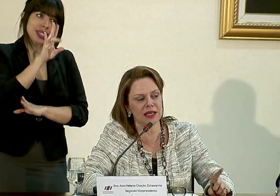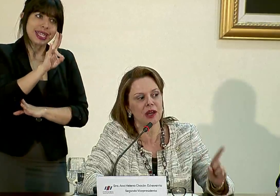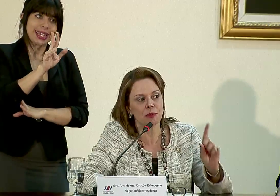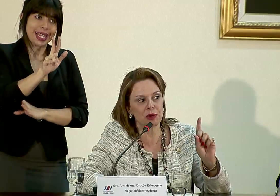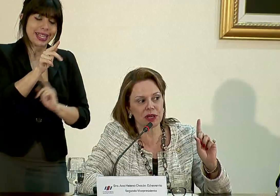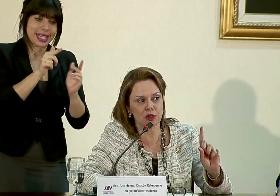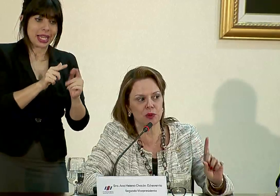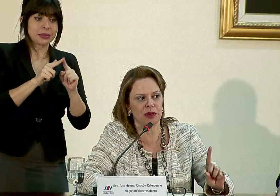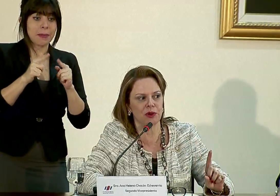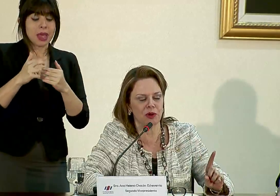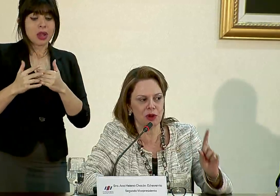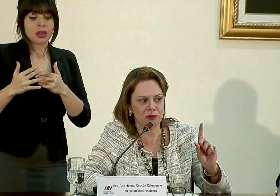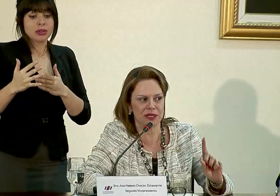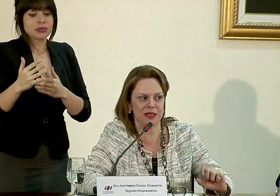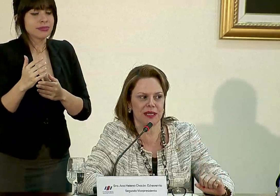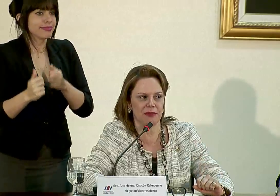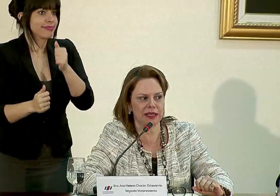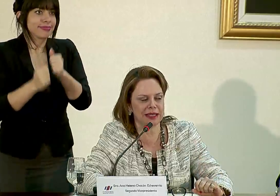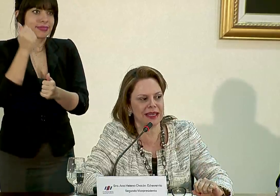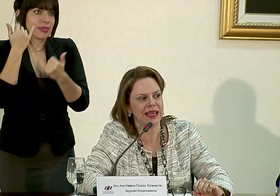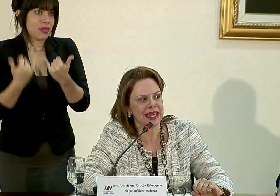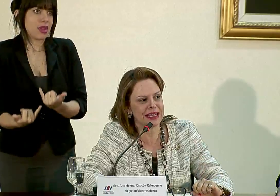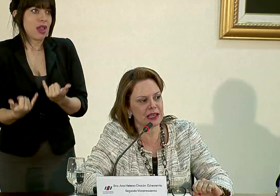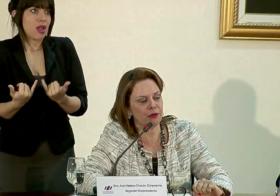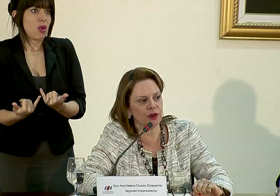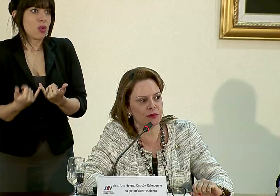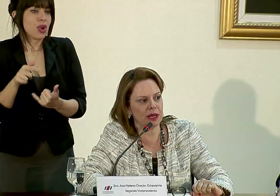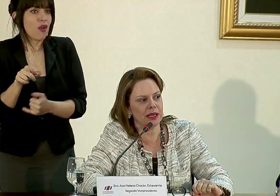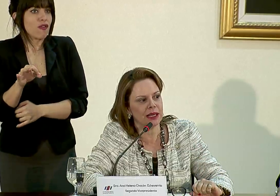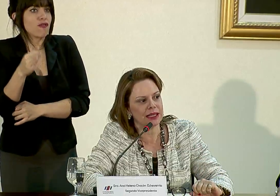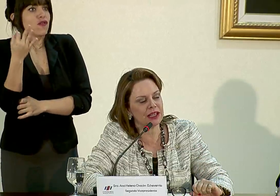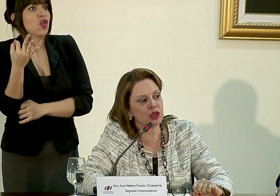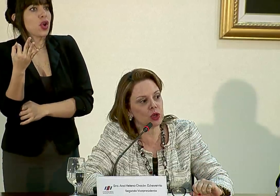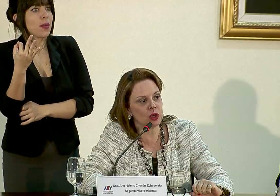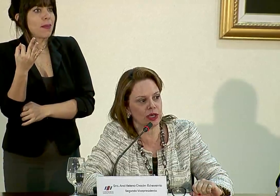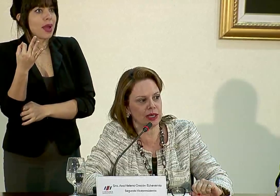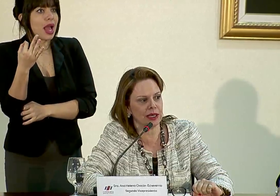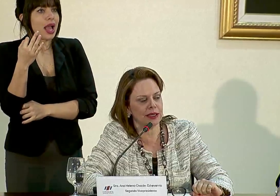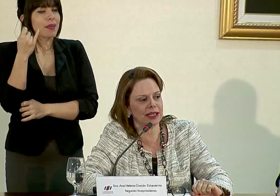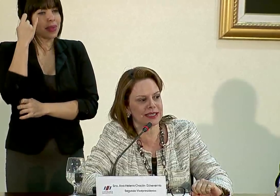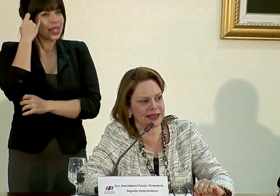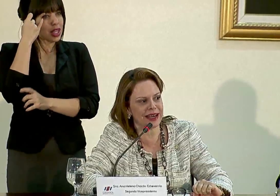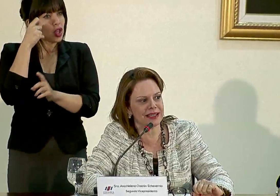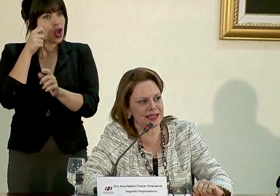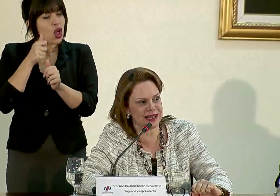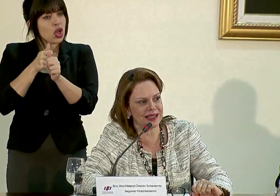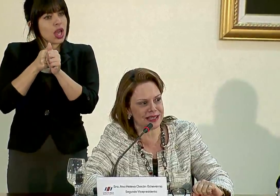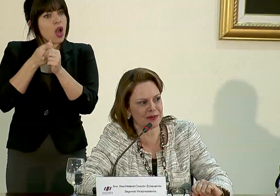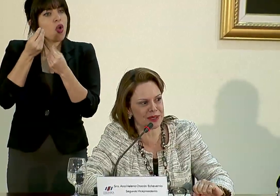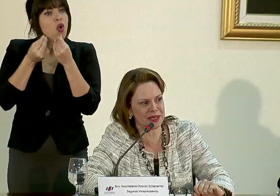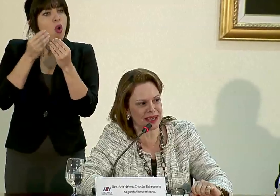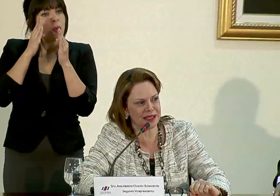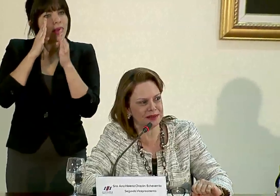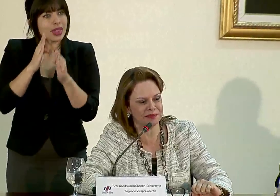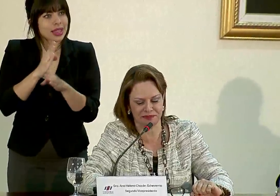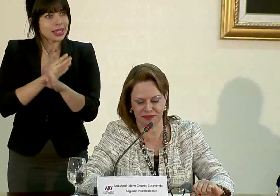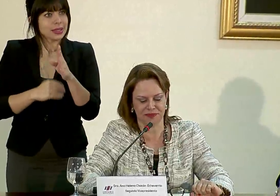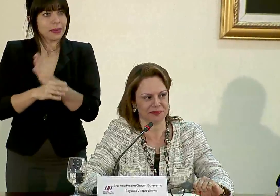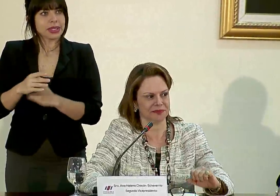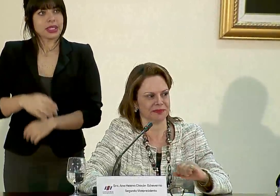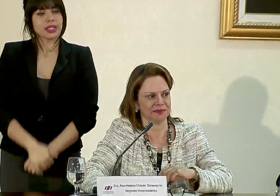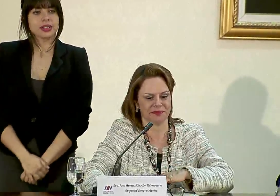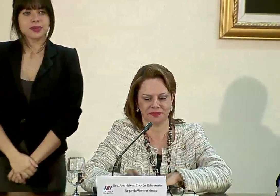pero que superó precisamente esa forma ideológica de acercarse hacia la discapacidad